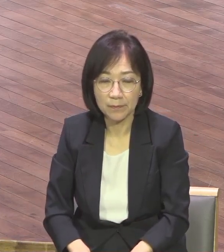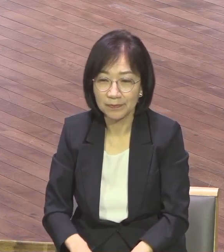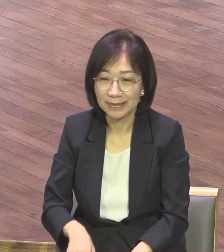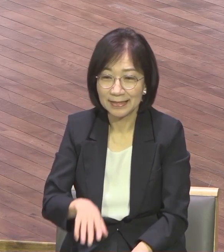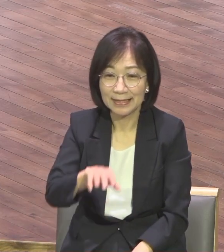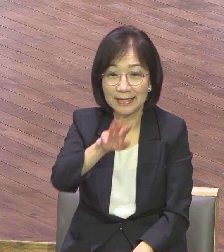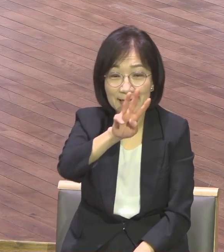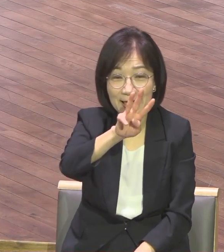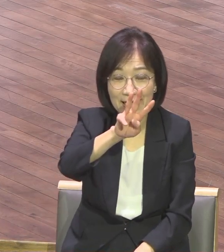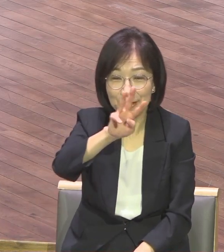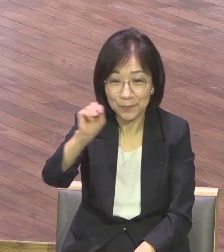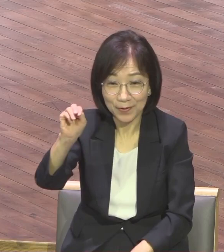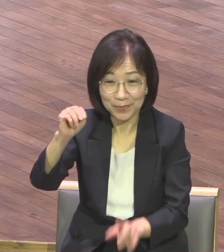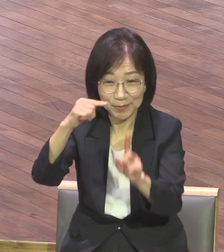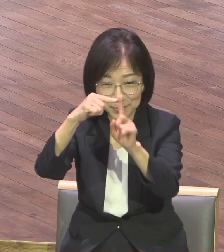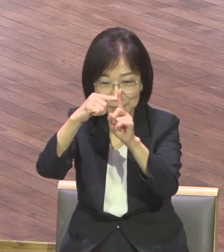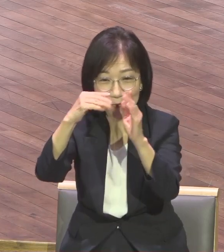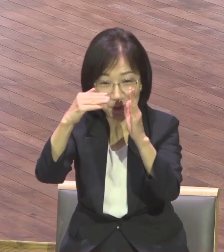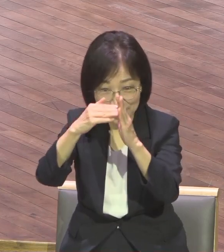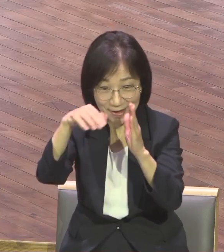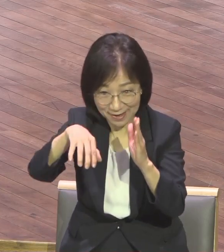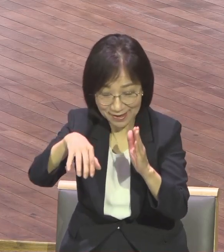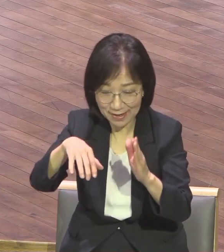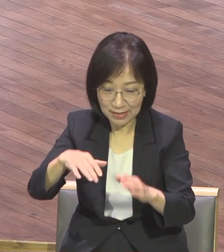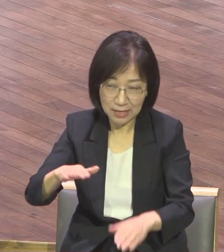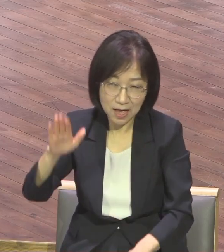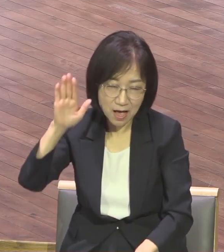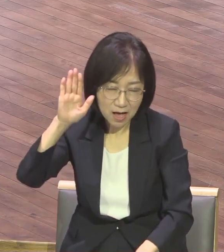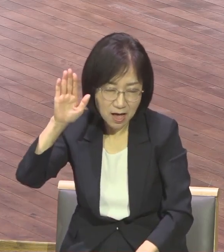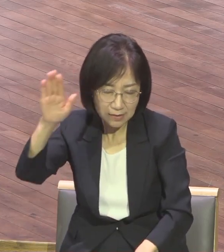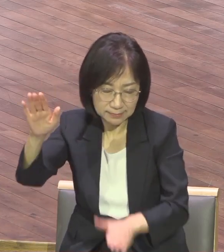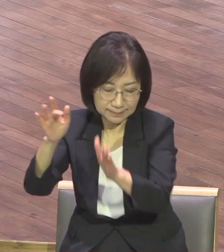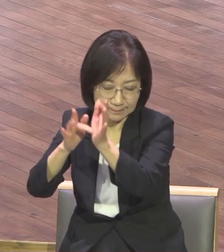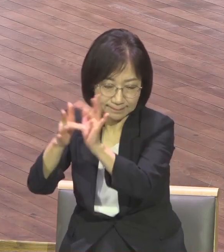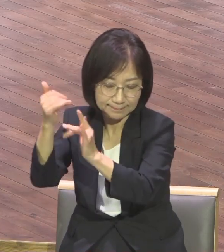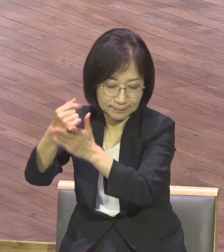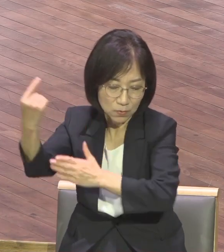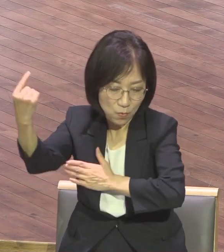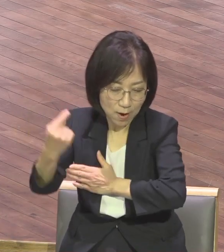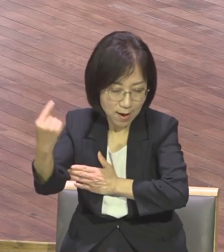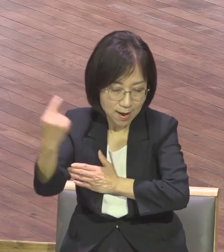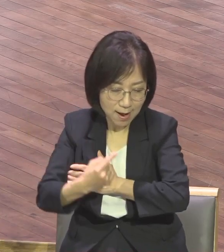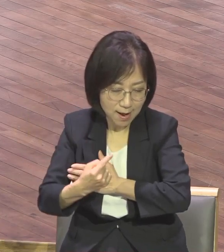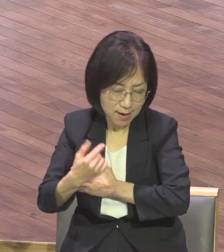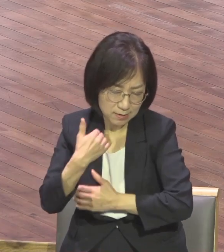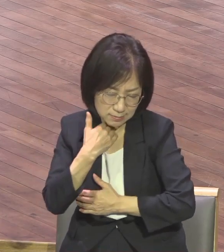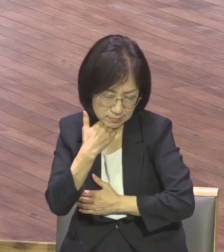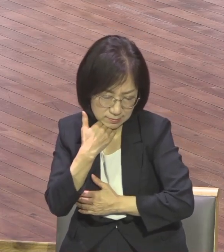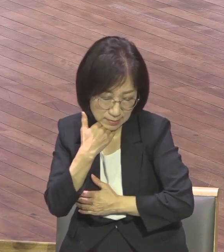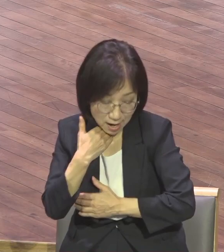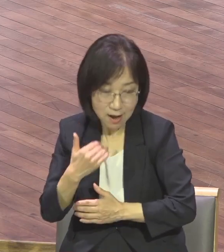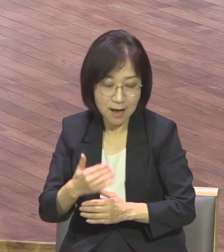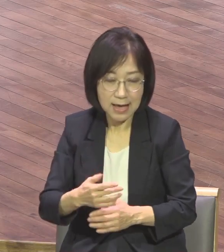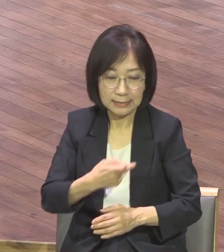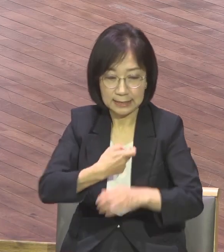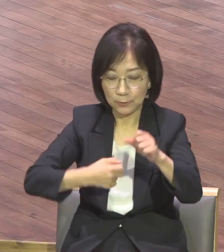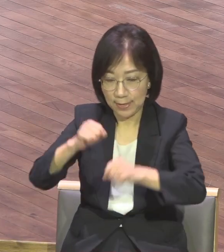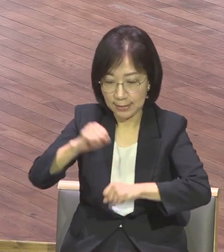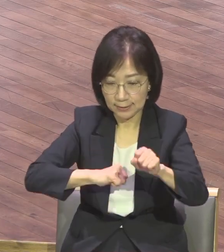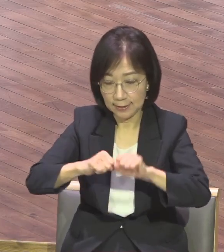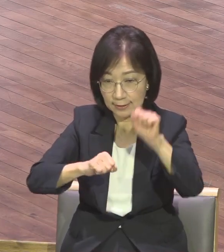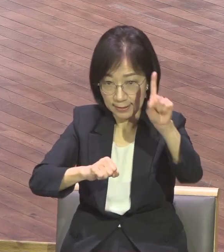교회가 주님 다시 오실 그날까지 사도행전 1장 8절의 선교 언약을 이 성취하는 주도적 교회를 설 수